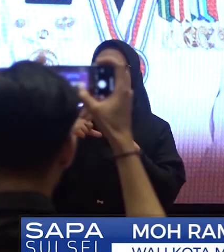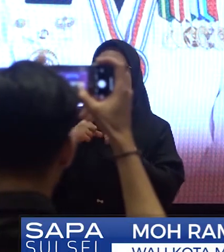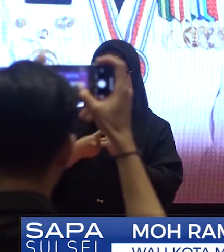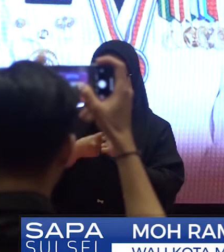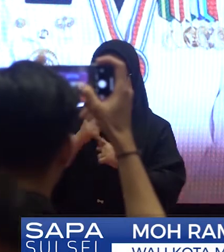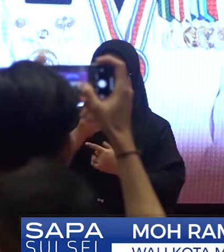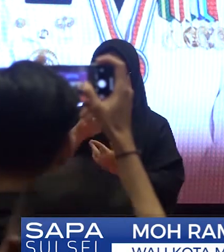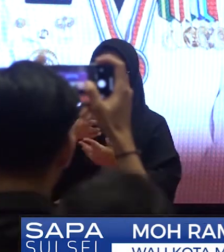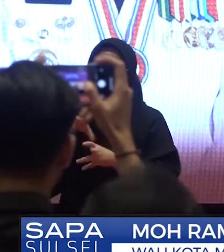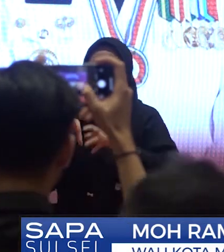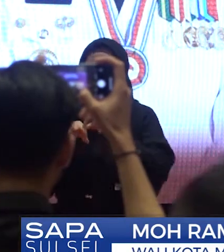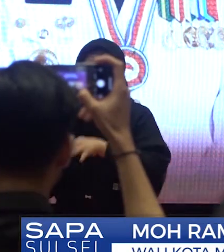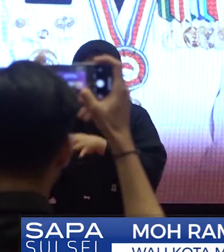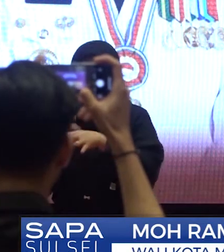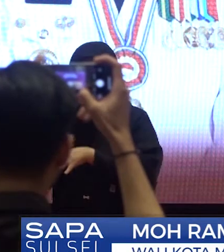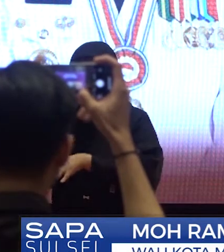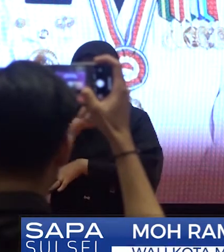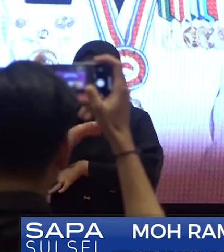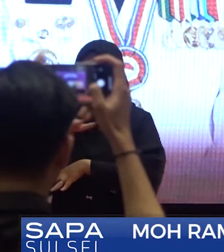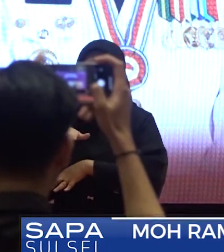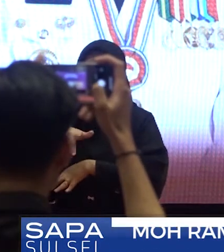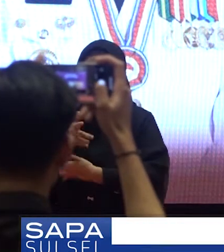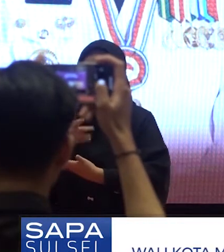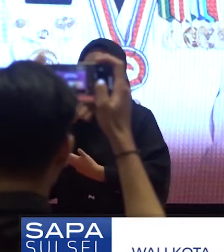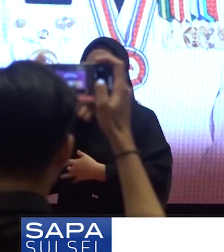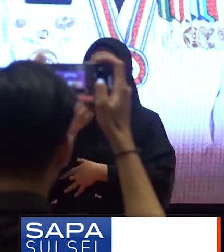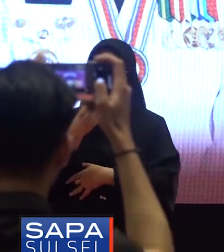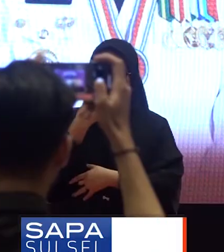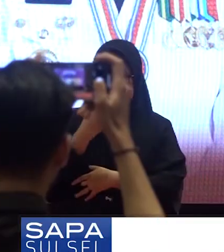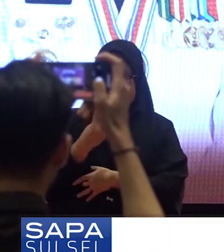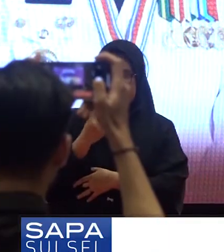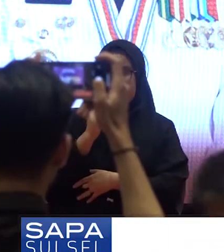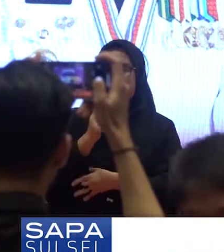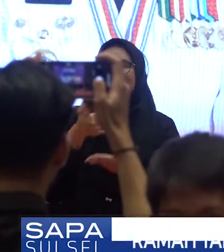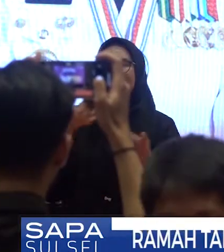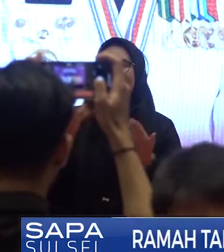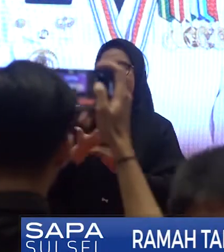strategis bagi kita semua untuk melihat